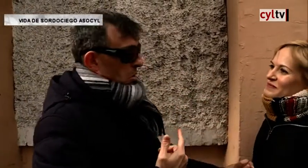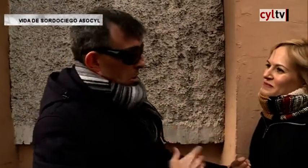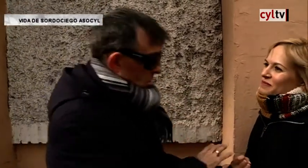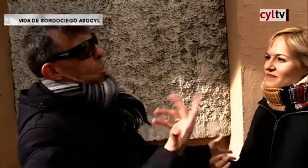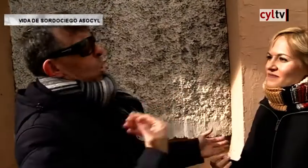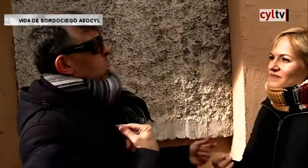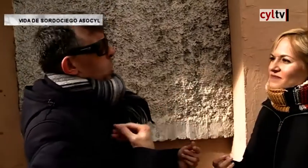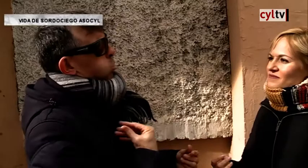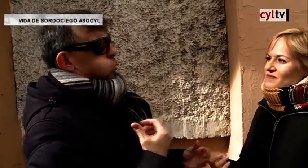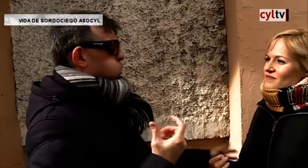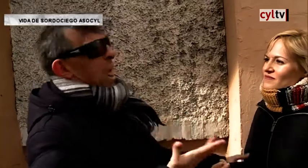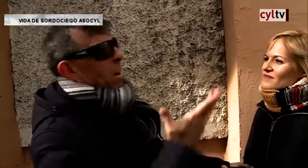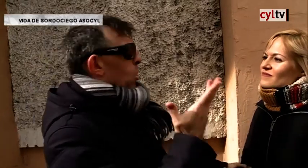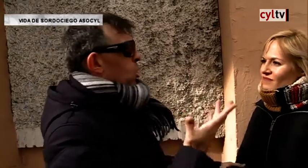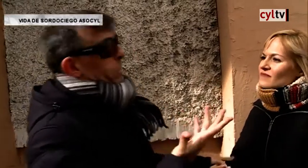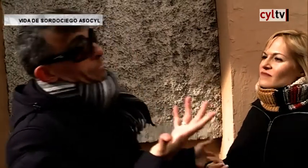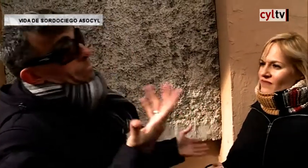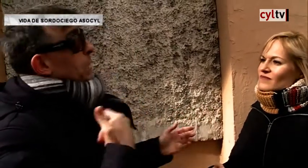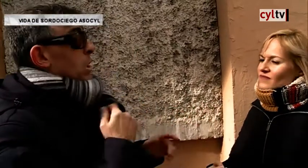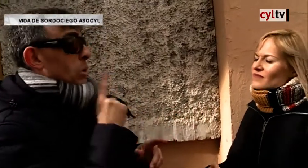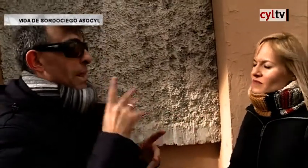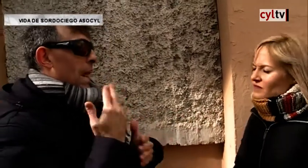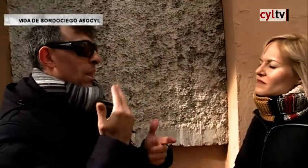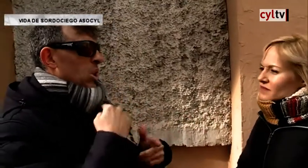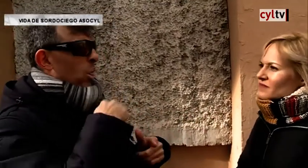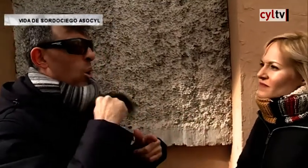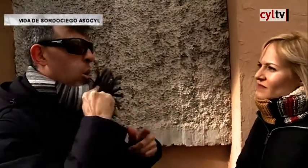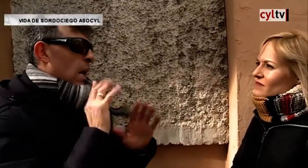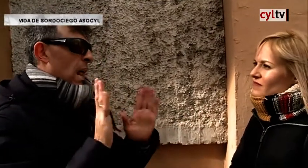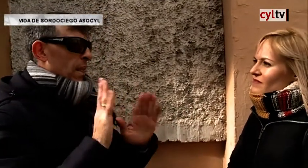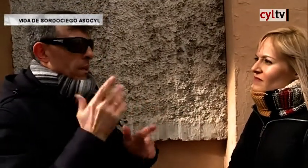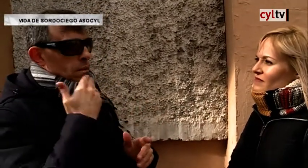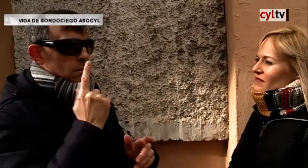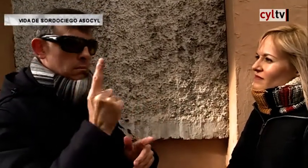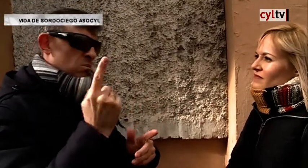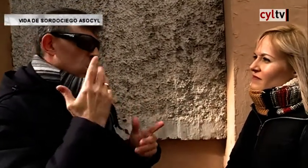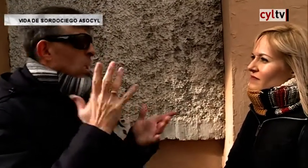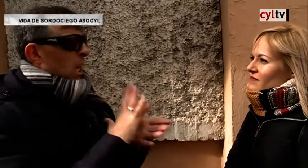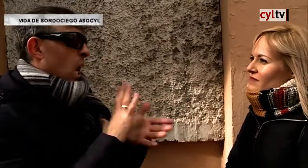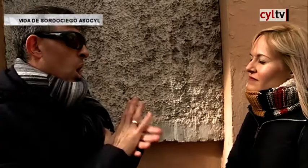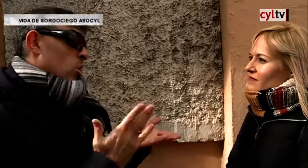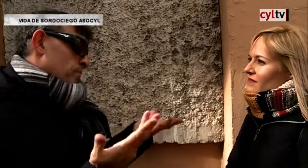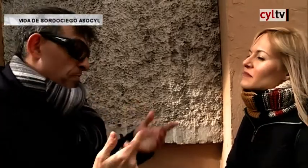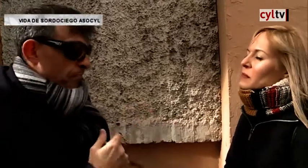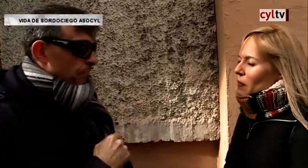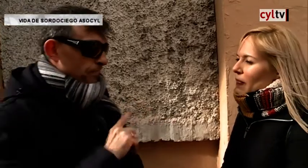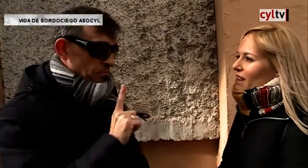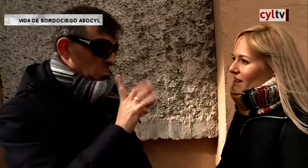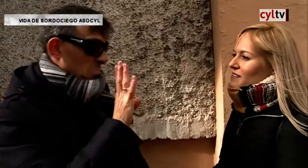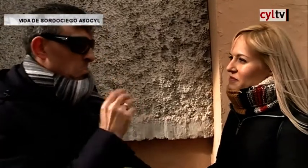vez. Que hay muchos oyentes que no lo hacen bien, pero porque no saben, incluso me asustan. Si me agarran muy fuerte, incluso llegan a asustarme, porque yo no sé si tienen prisa